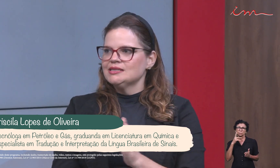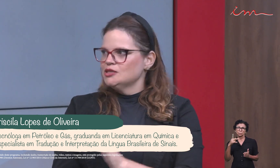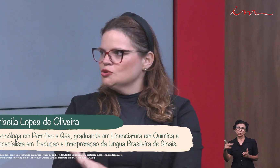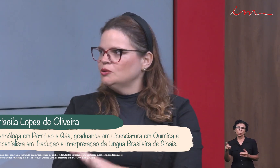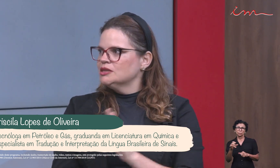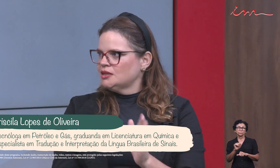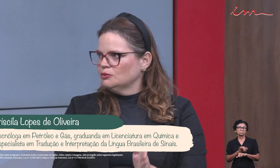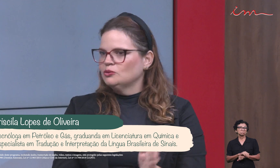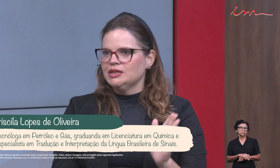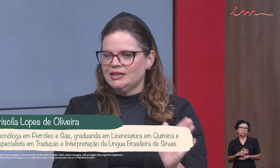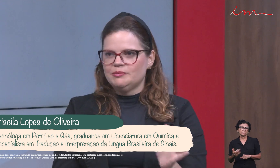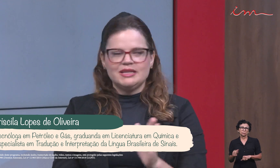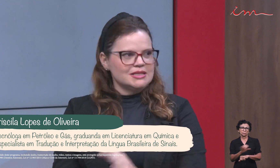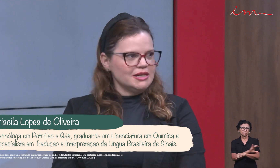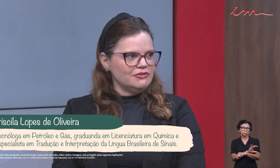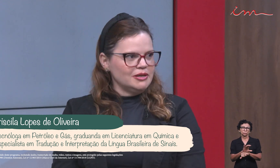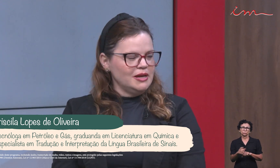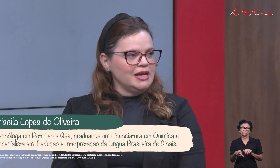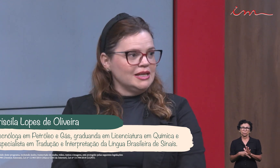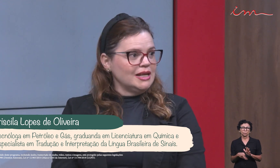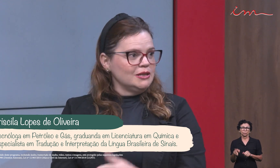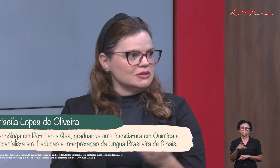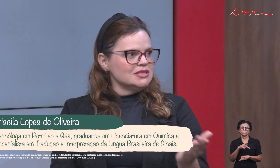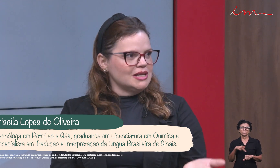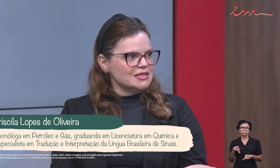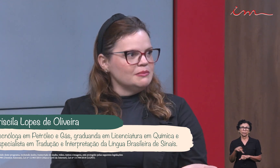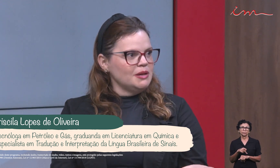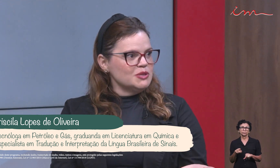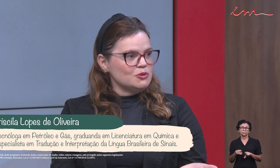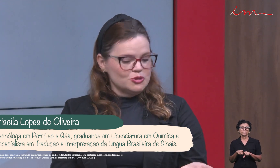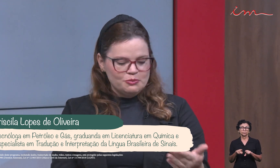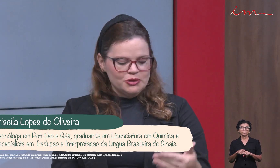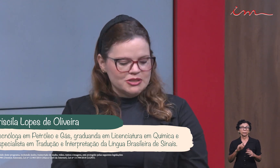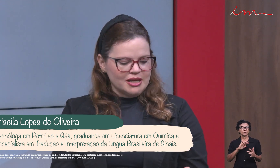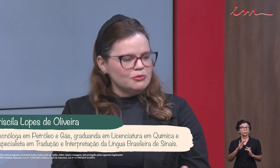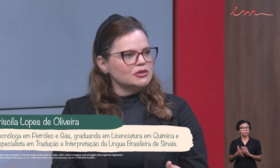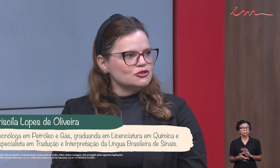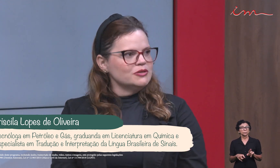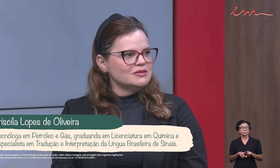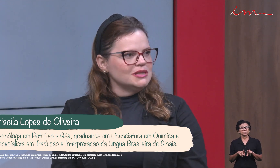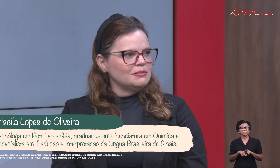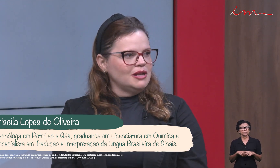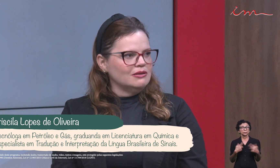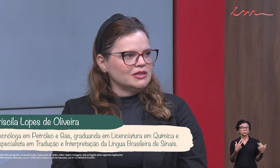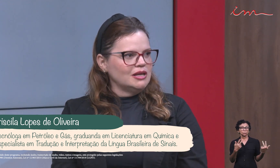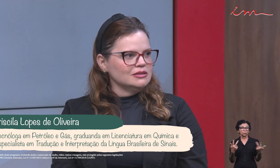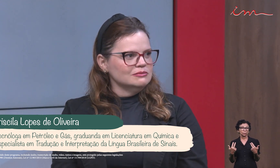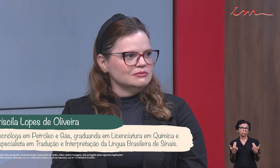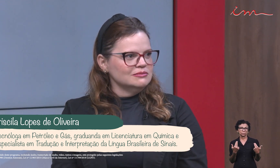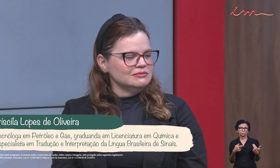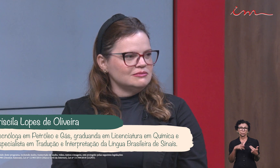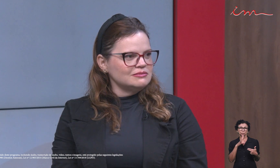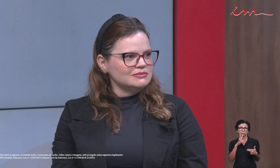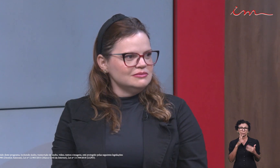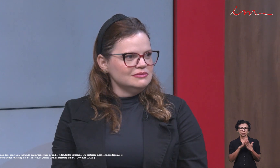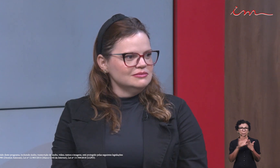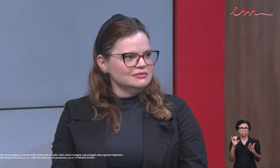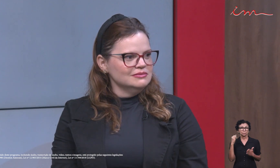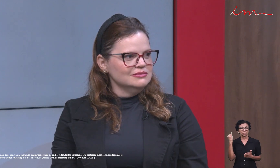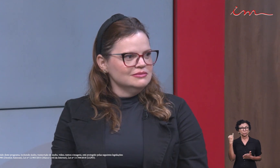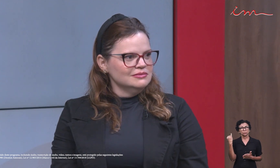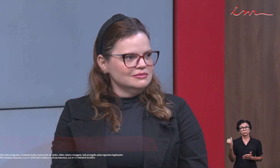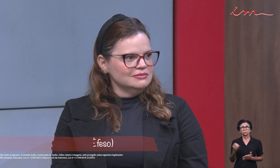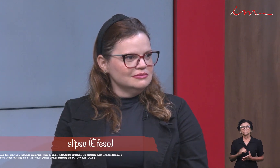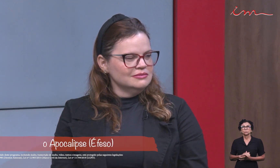fazer as escolhas tradutórias ali para escrever. E na língua de sinais também é a mesma coisa. Por isso que é importante o conhecimento da palavra, né, Alan? A gente